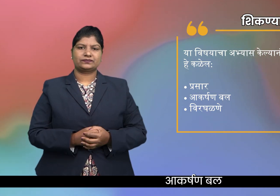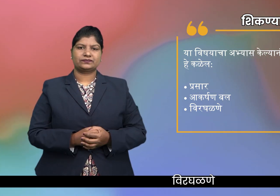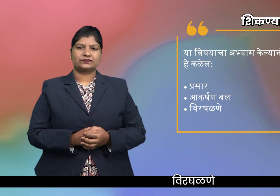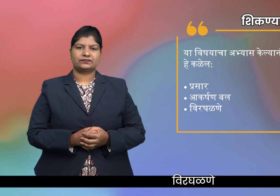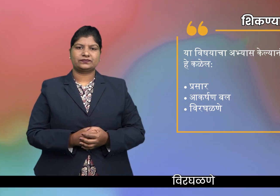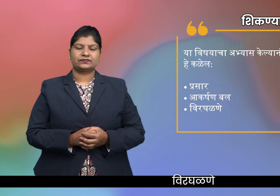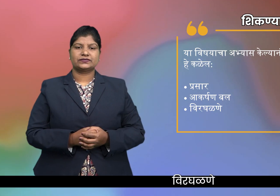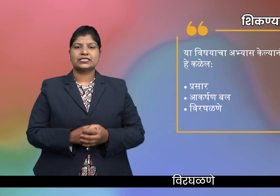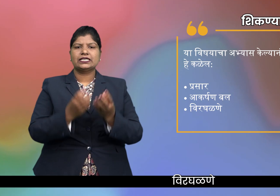आणि विरघळणे.